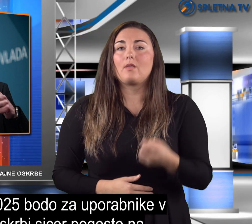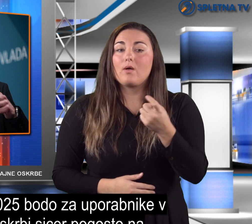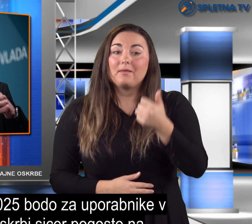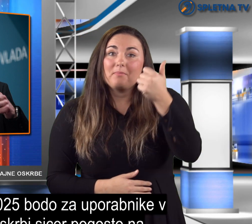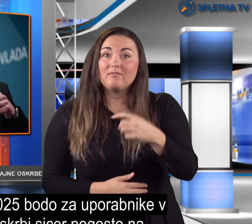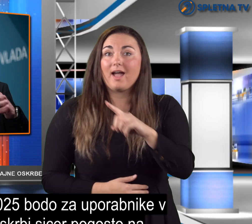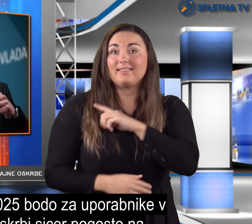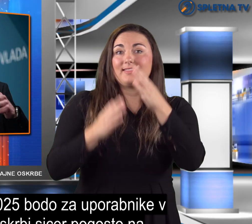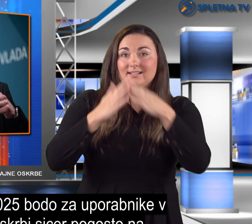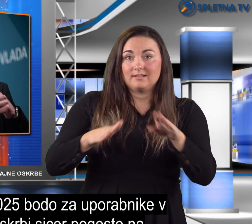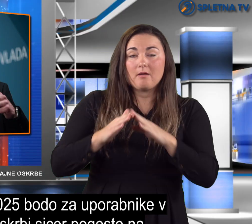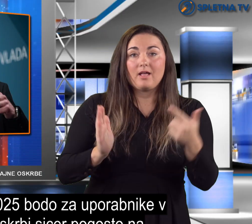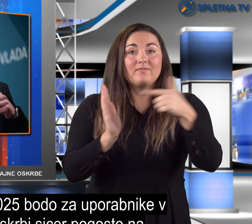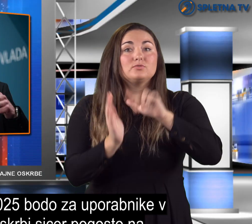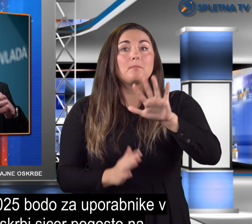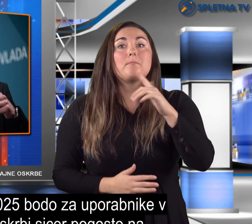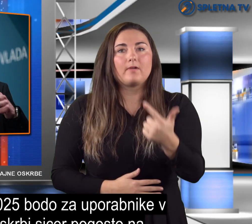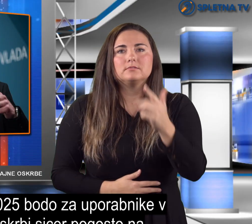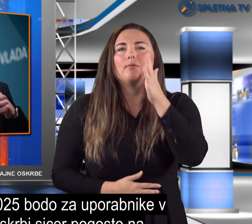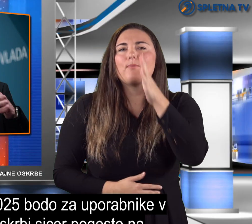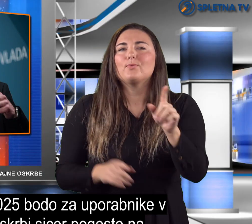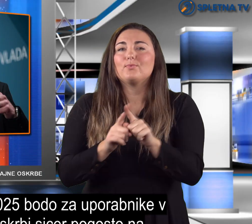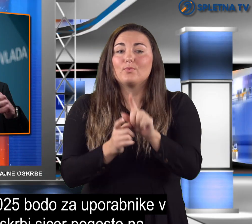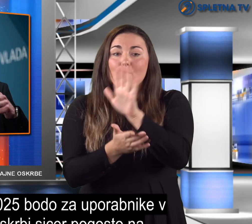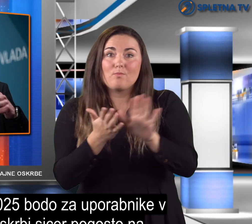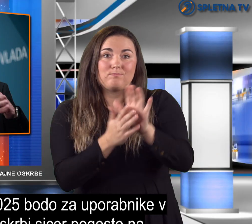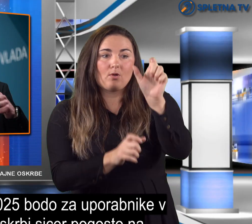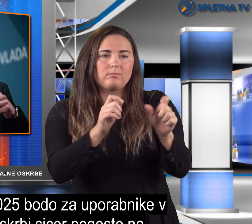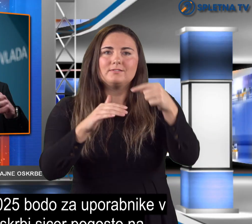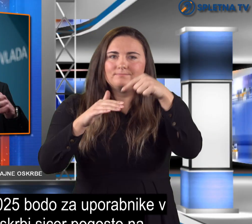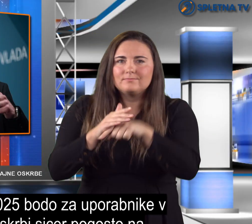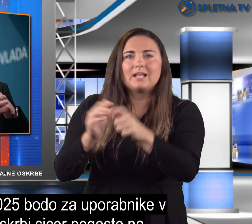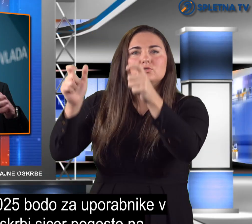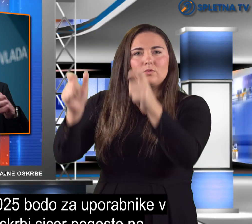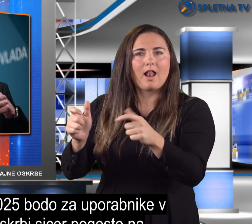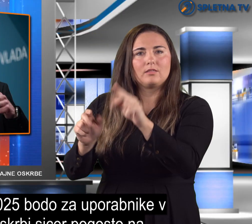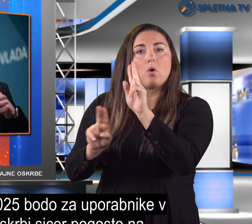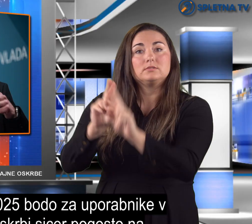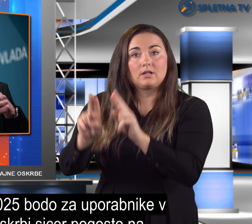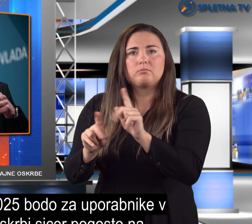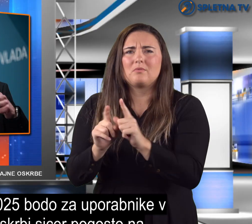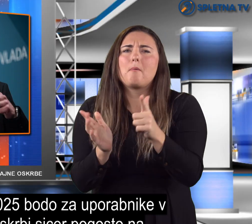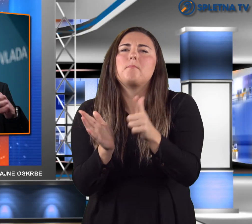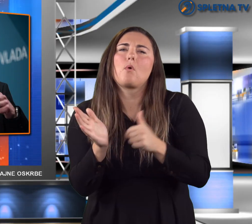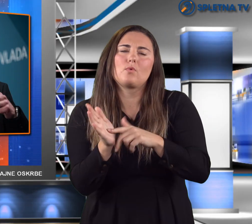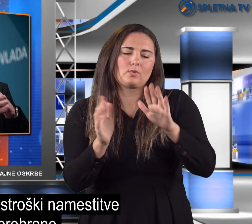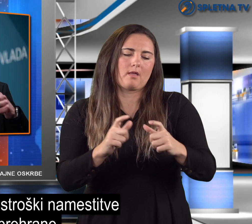Od 1. decembra 2025 bodo za uporabnike v institucionalni oskrbi sicer pogosto